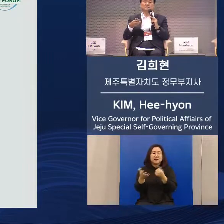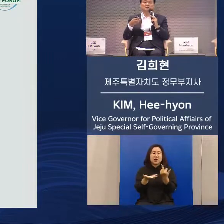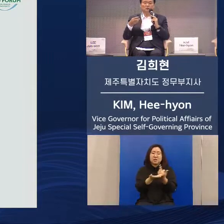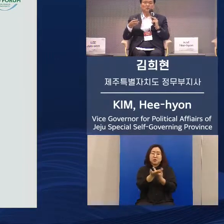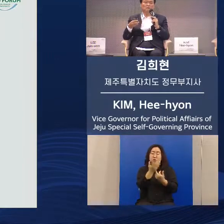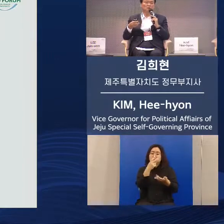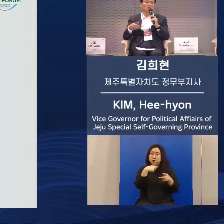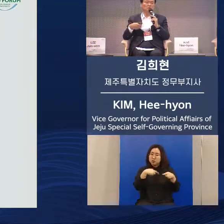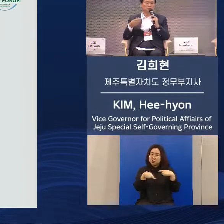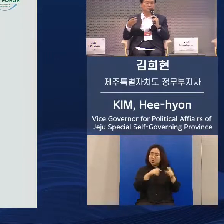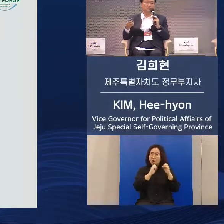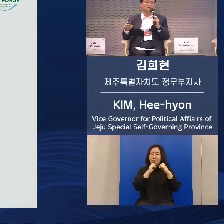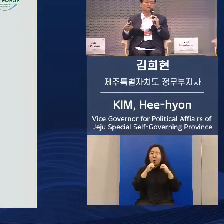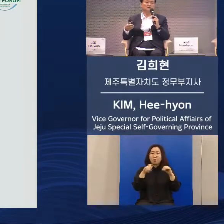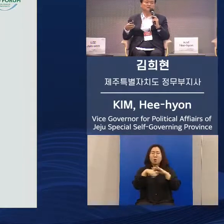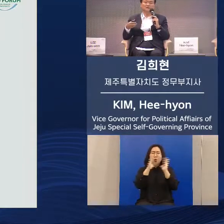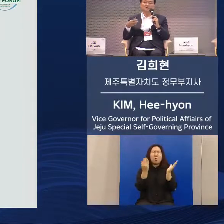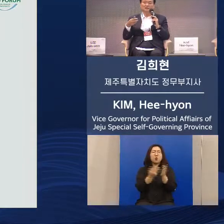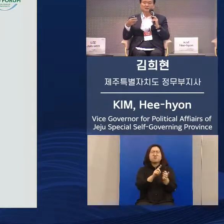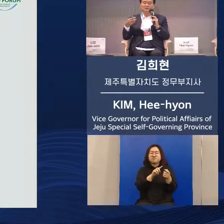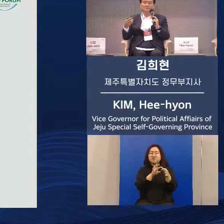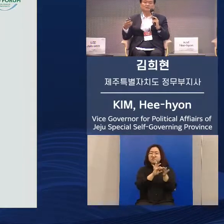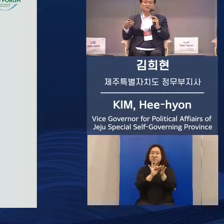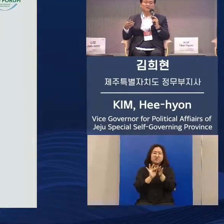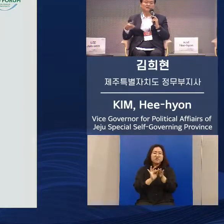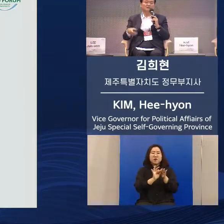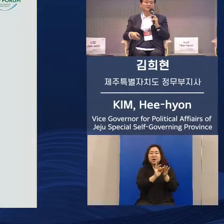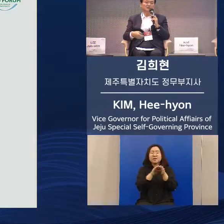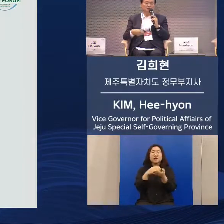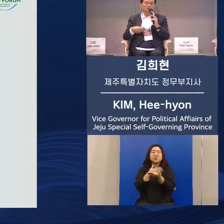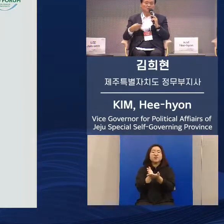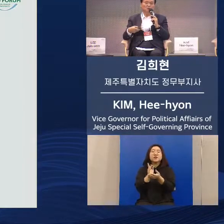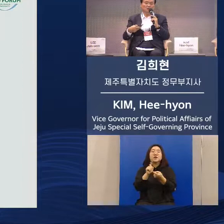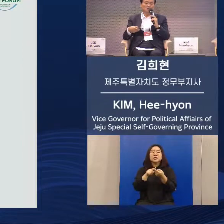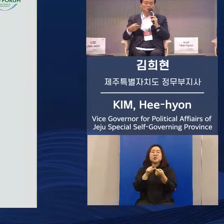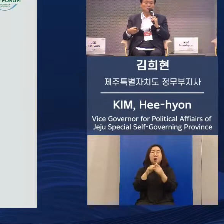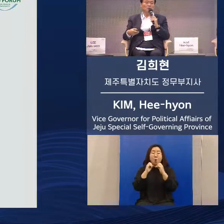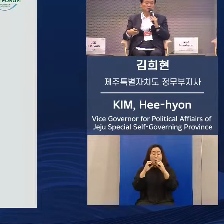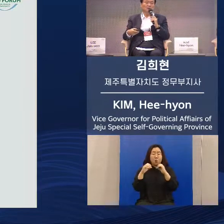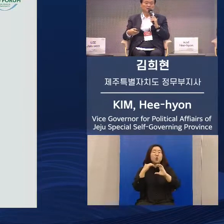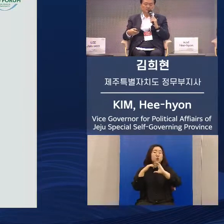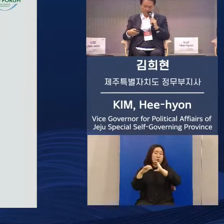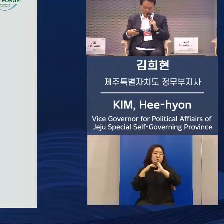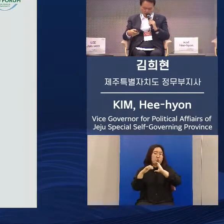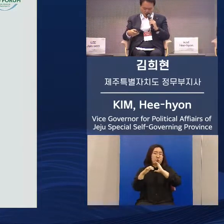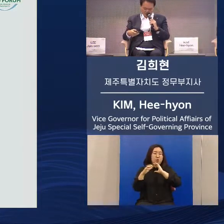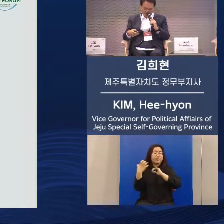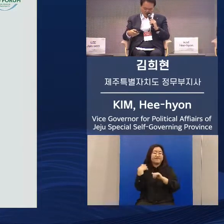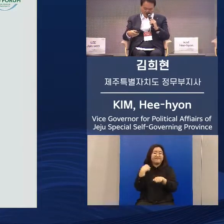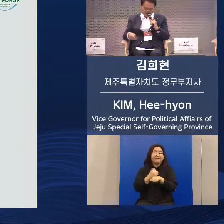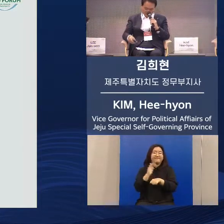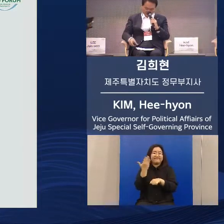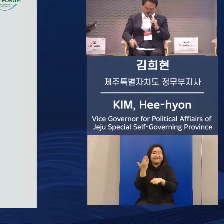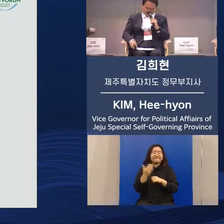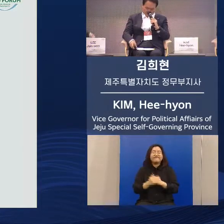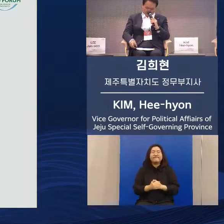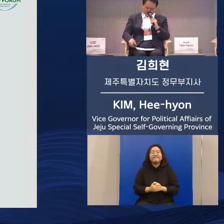제주도의 정책, 홍보, 모든 관련된 이런 분야에 홍보도 하고 소통도 하고 있다 이런 말씀도